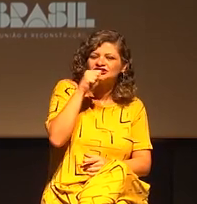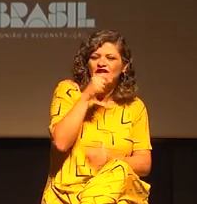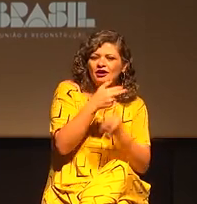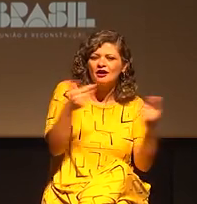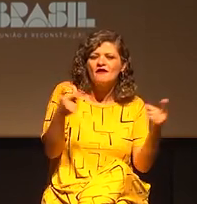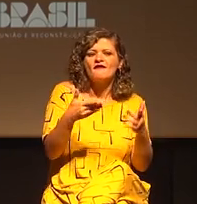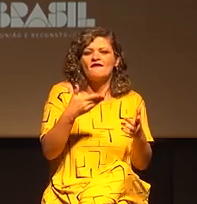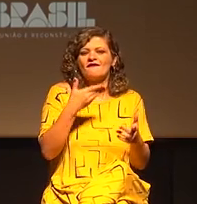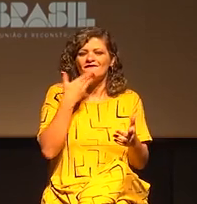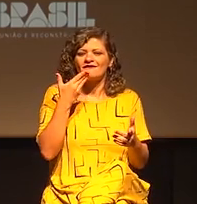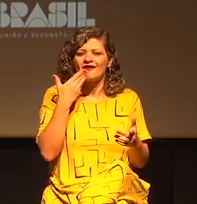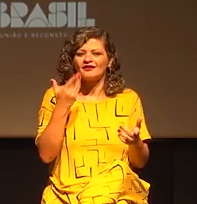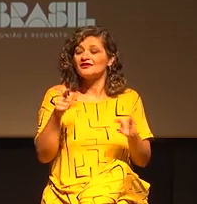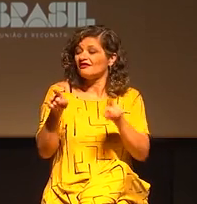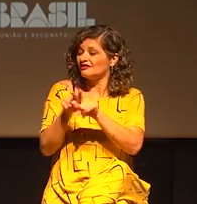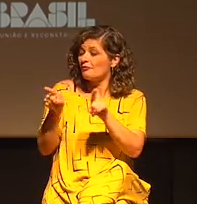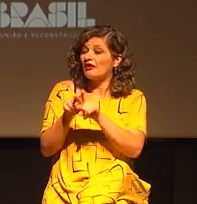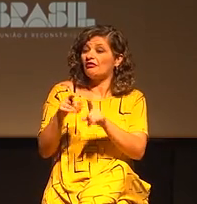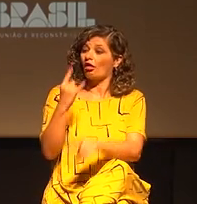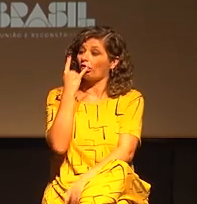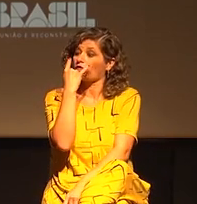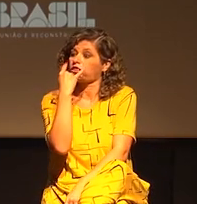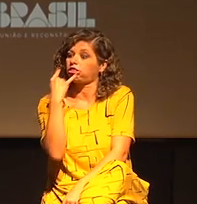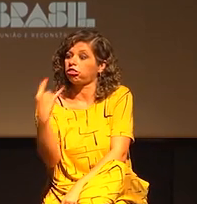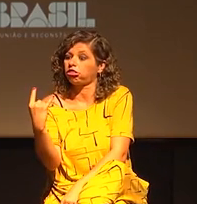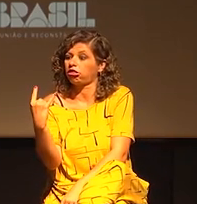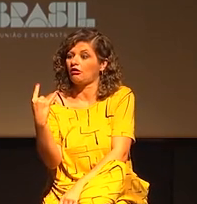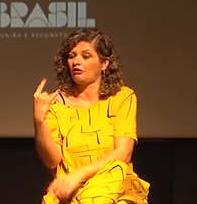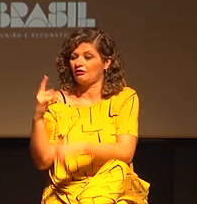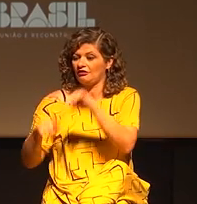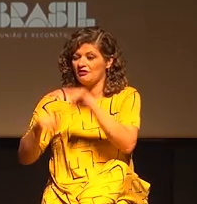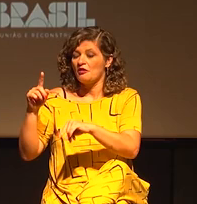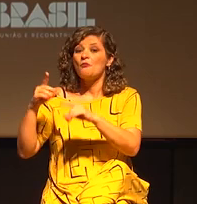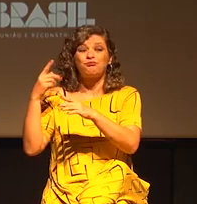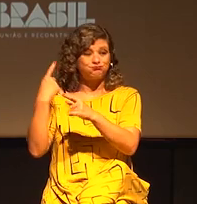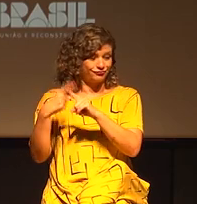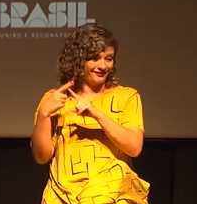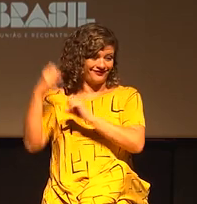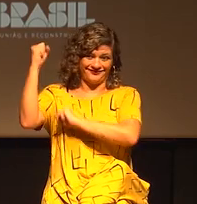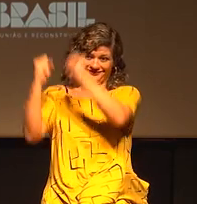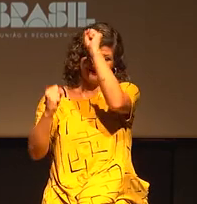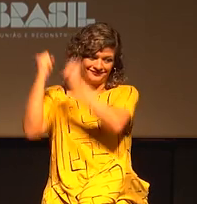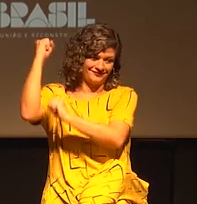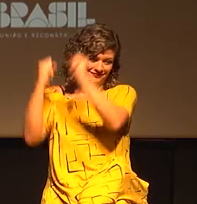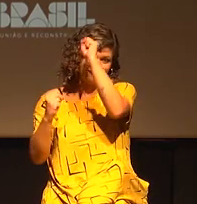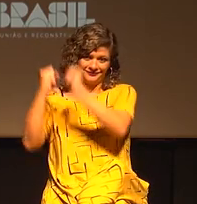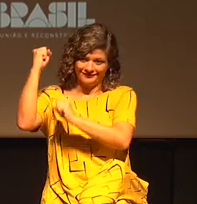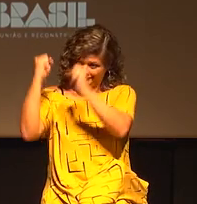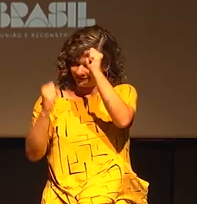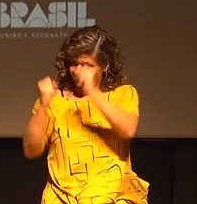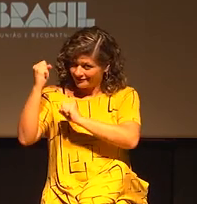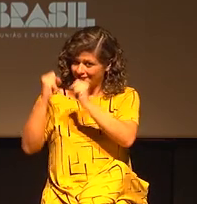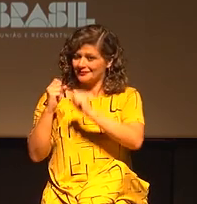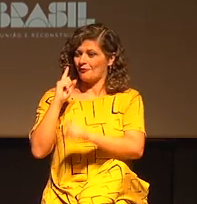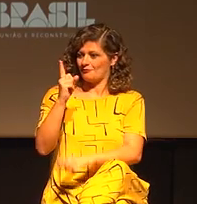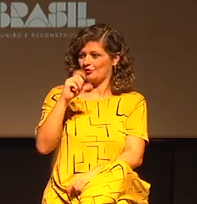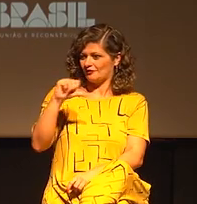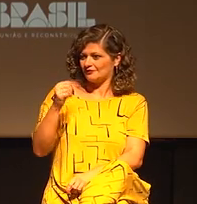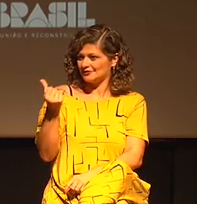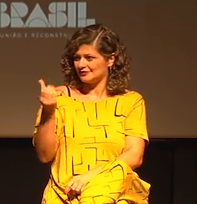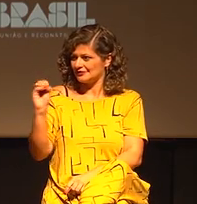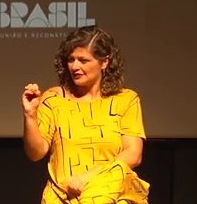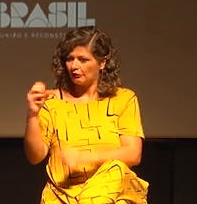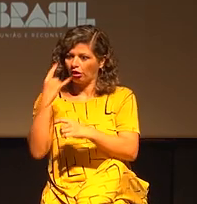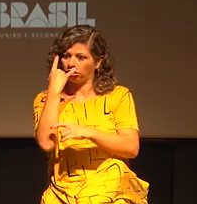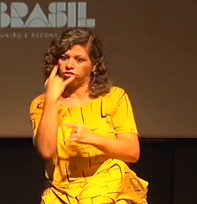acesso mas tem um fetiche da mercadoria porque a industrialização fez isso depois da década de 60 ela foi criando fetiches de